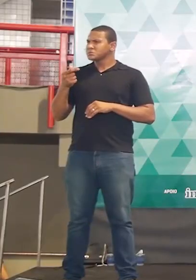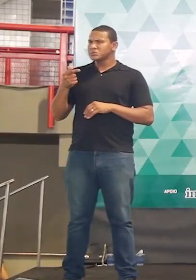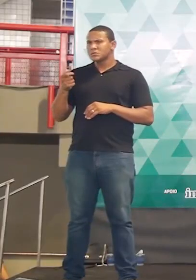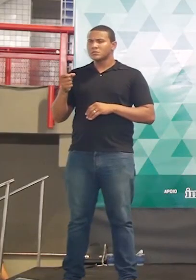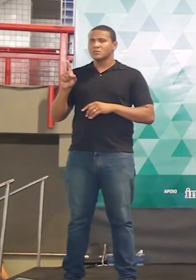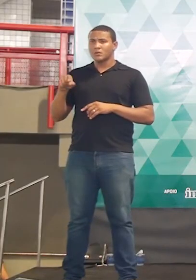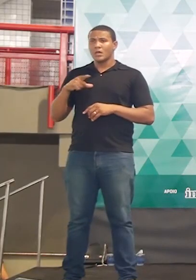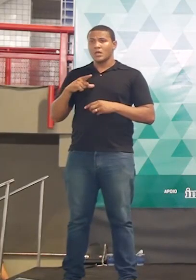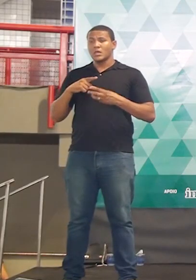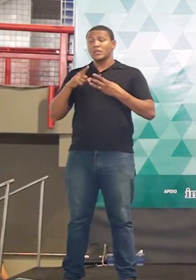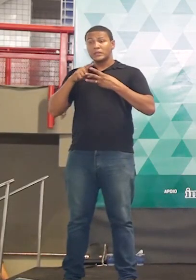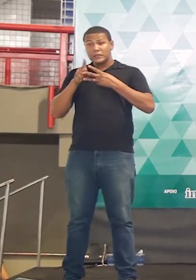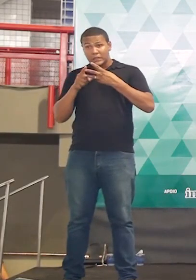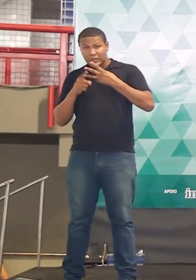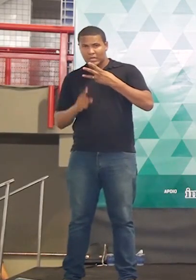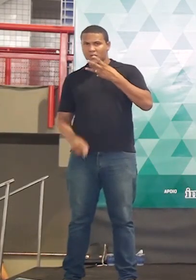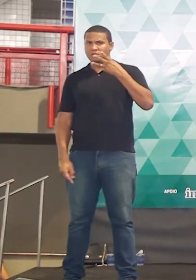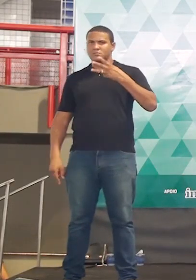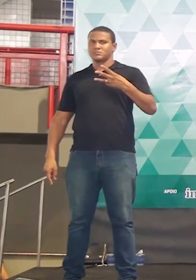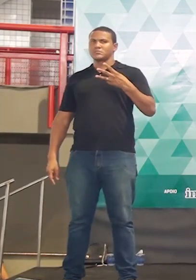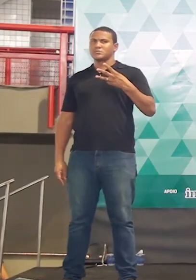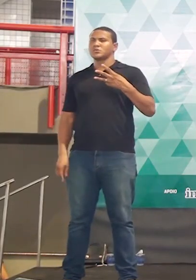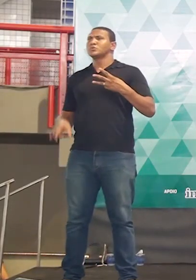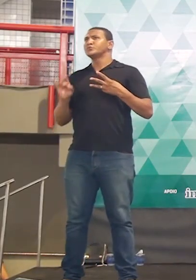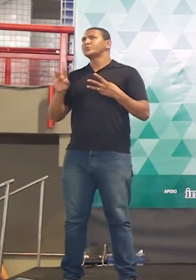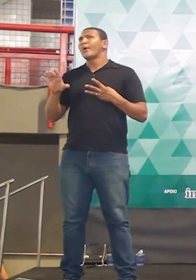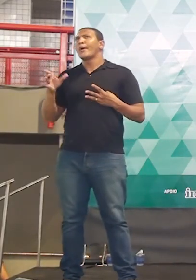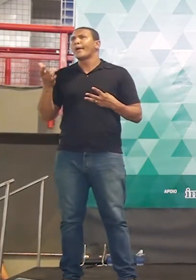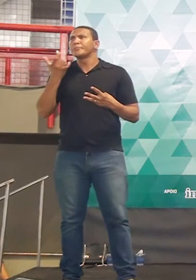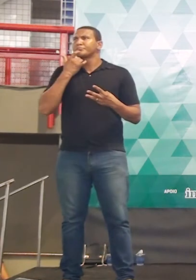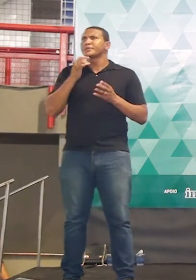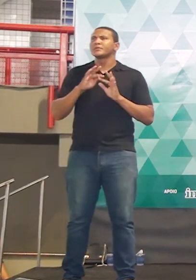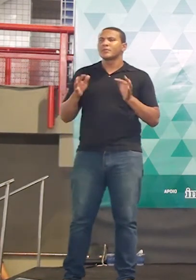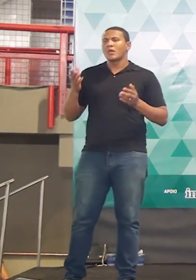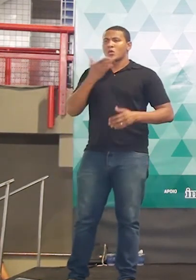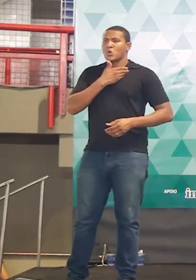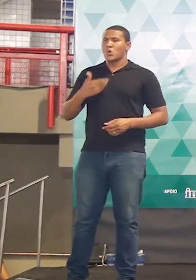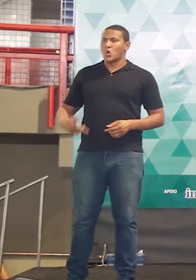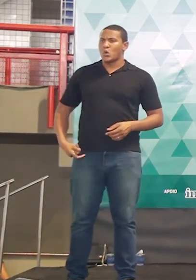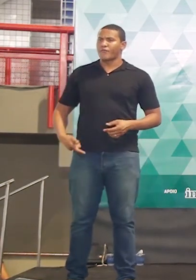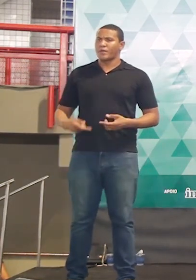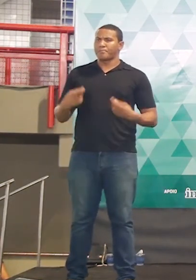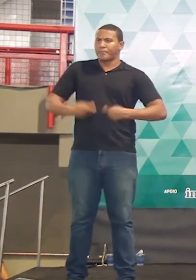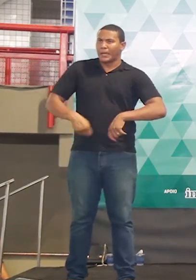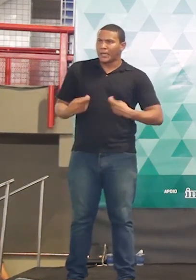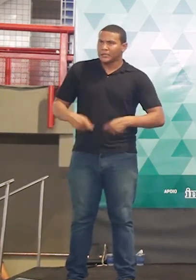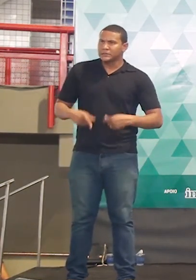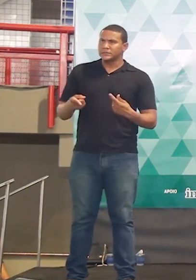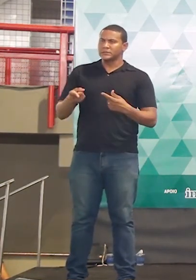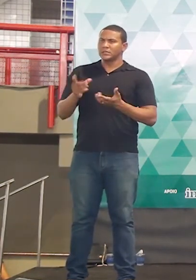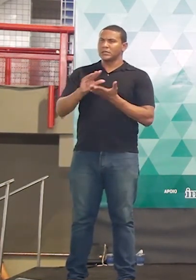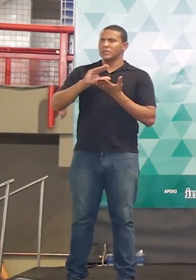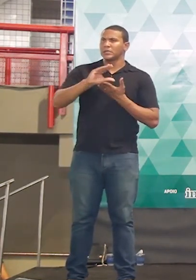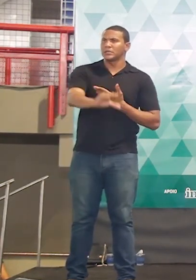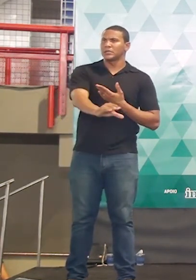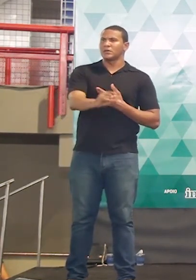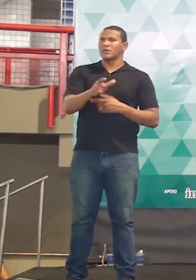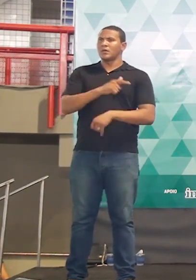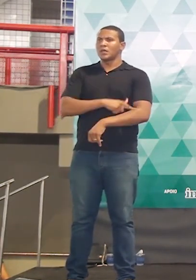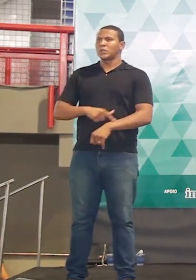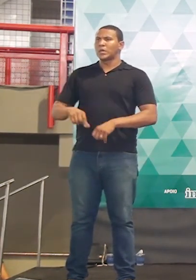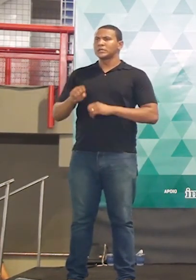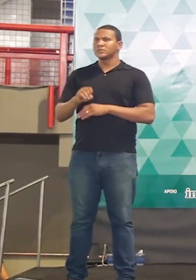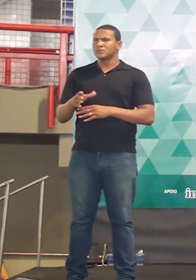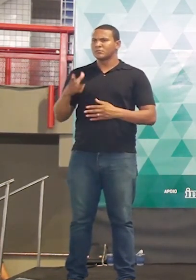3. Nunca diga só assim: o governo deve investir mais na educação. Isso é